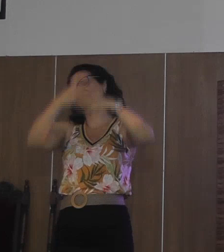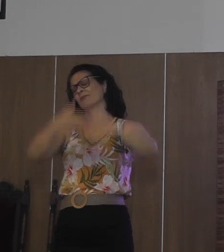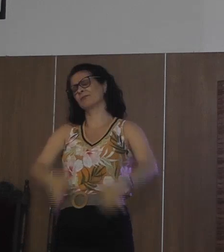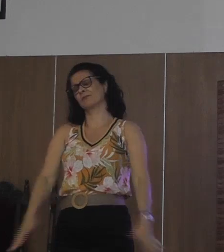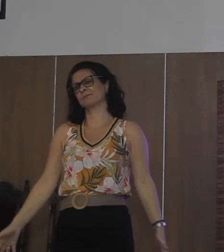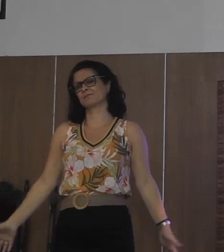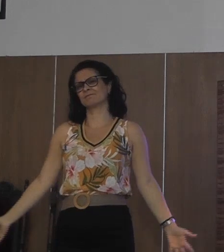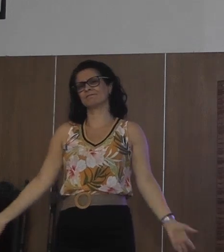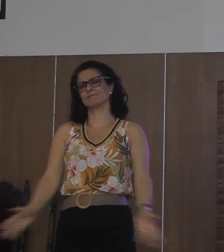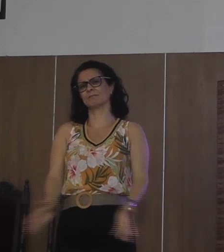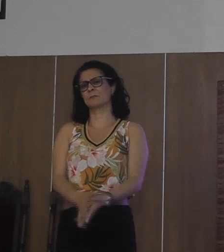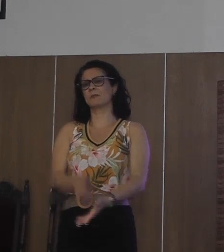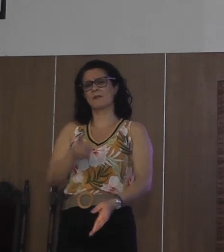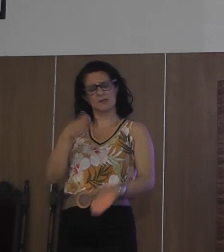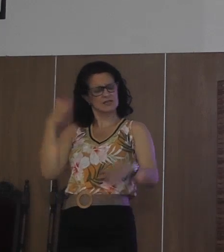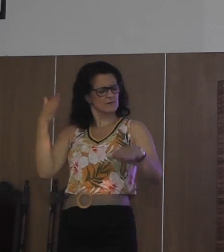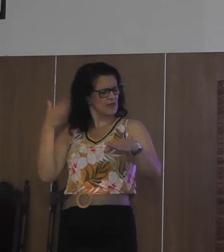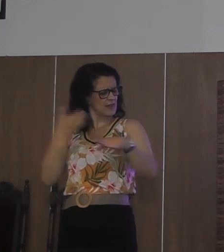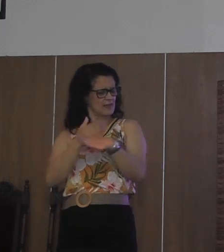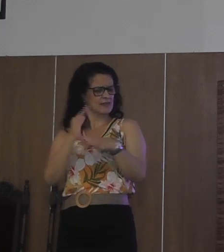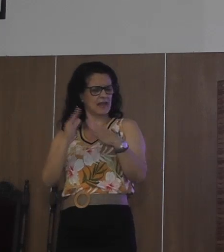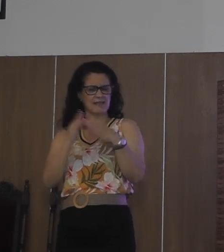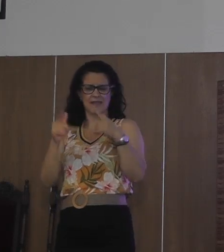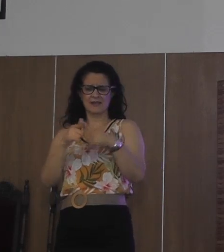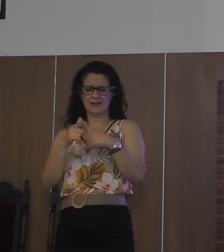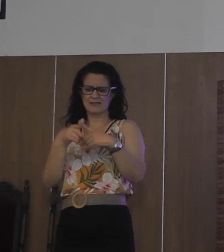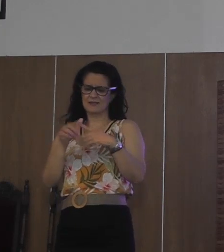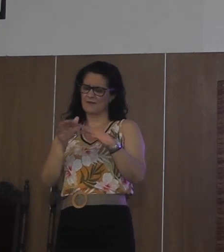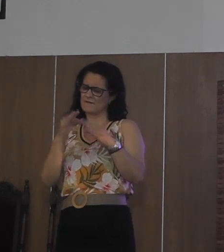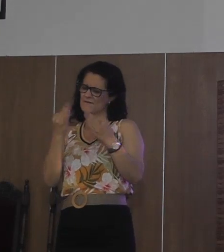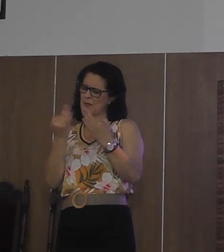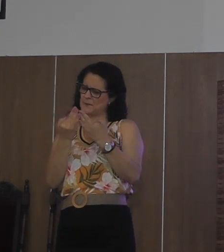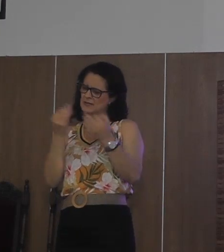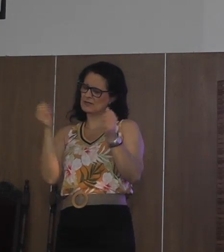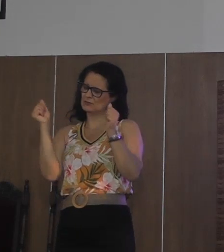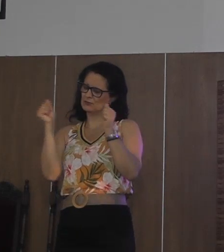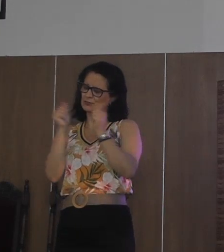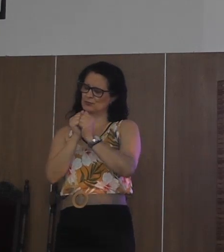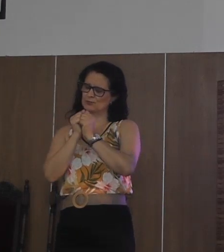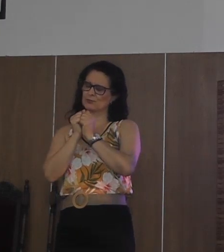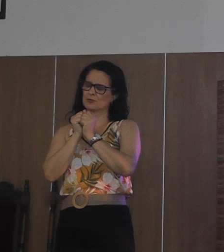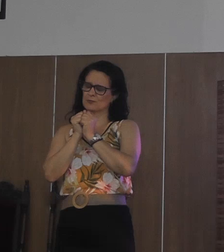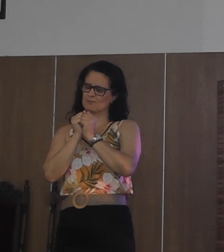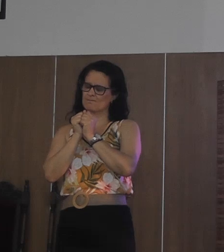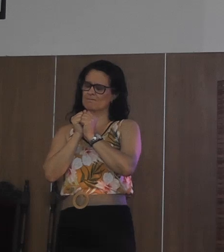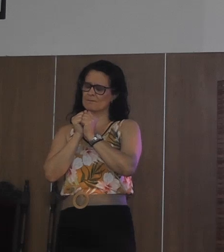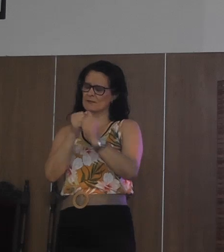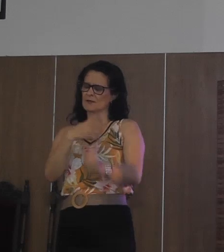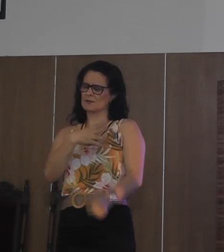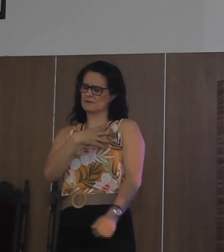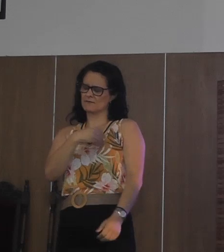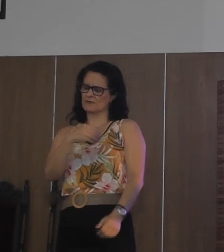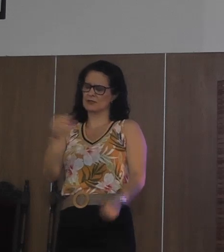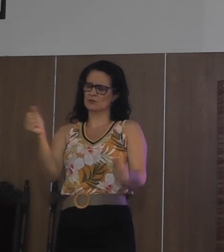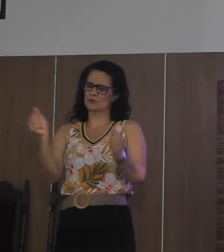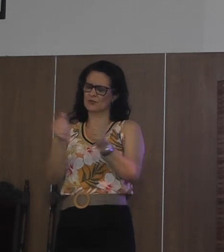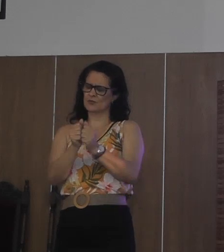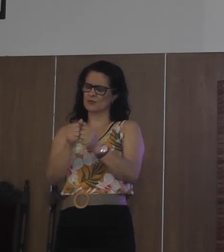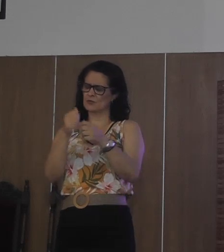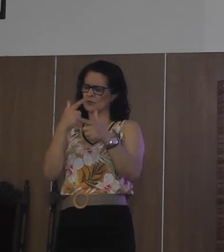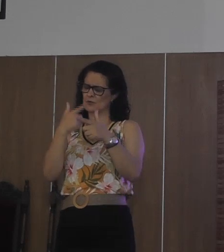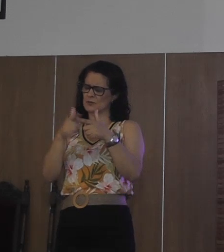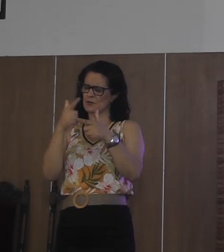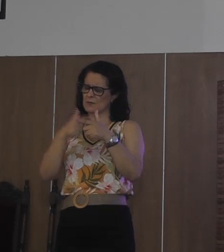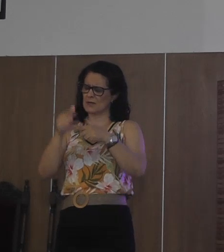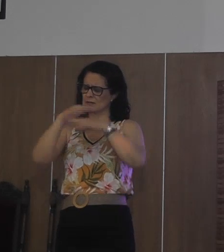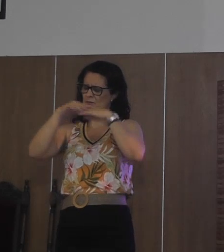seu filho vai entrar com você, seu esposo, sua esposa vai entrar com você dentro dessa casa. A cura